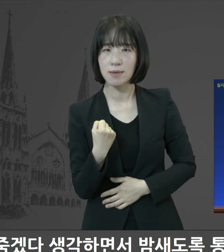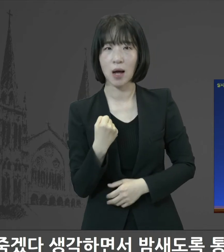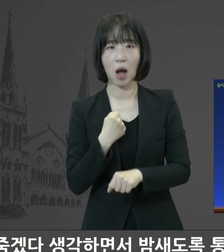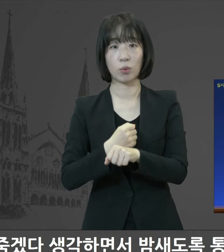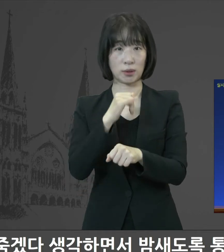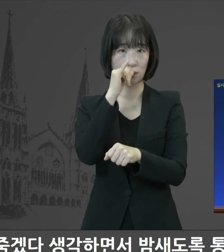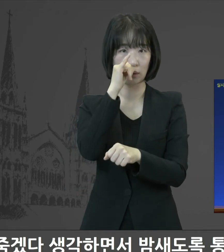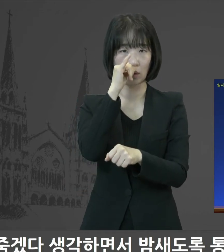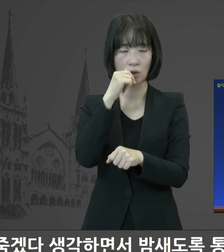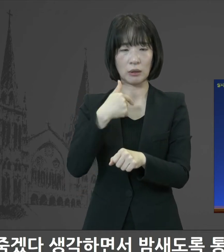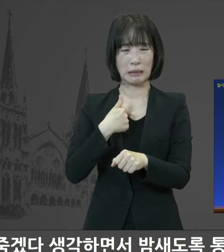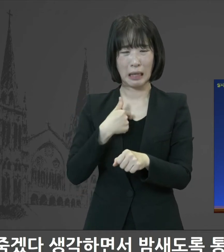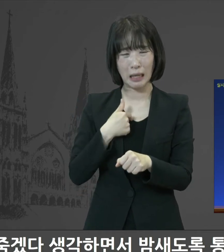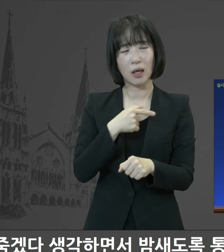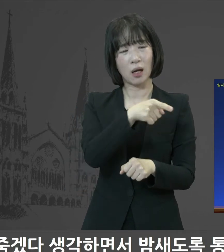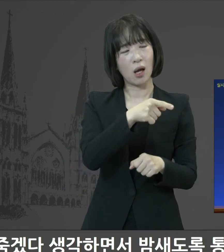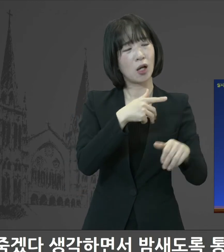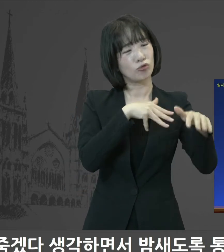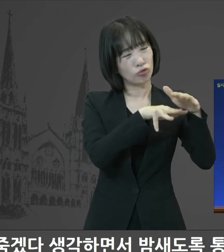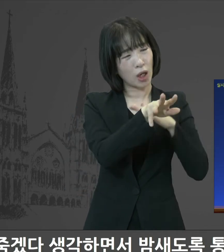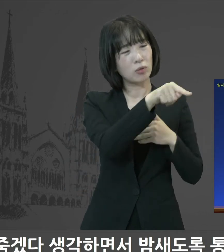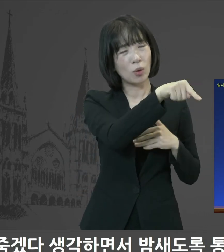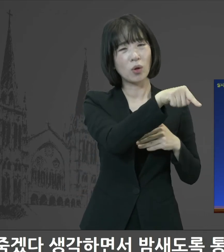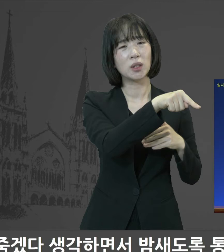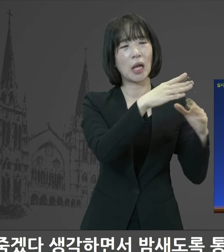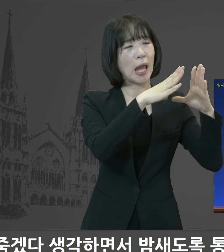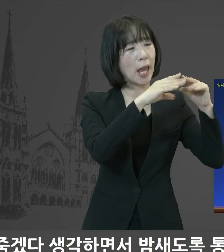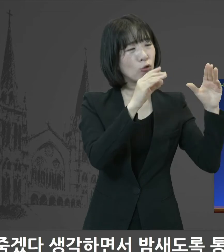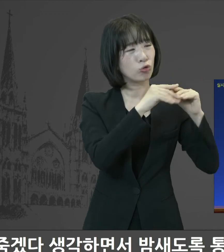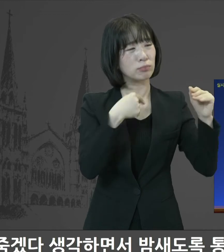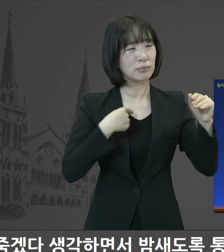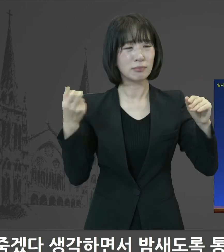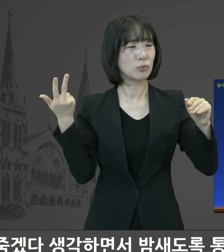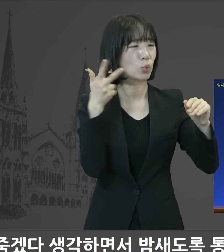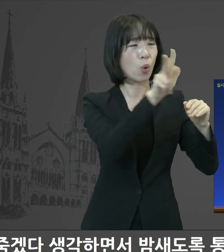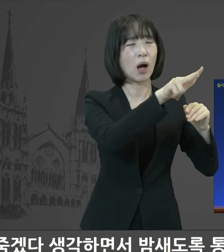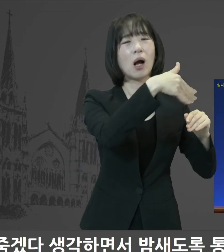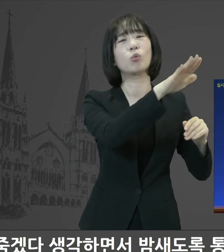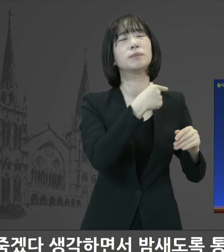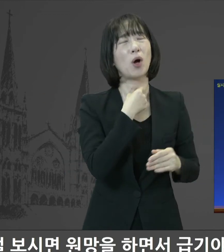우리가 왔던 땅으로 돌아가자라는 이 모의까지